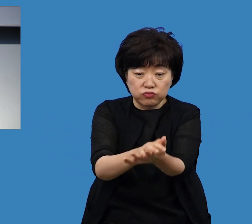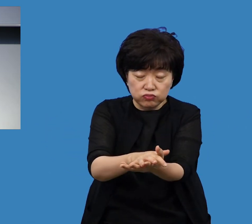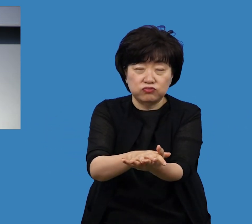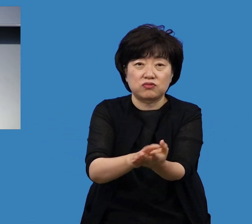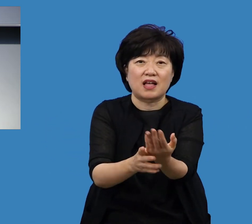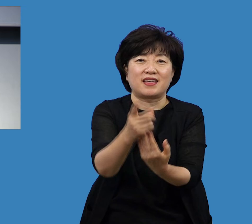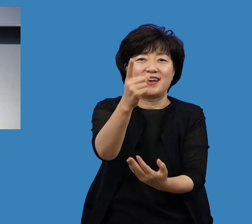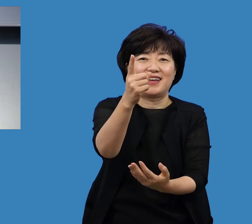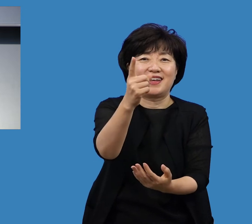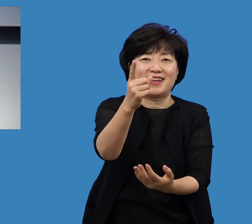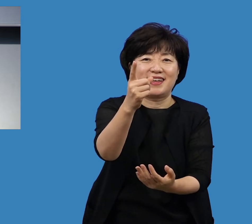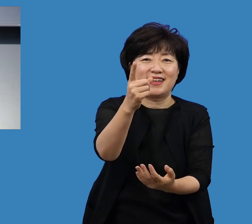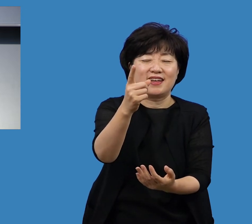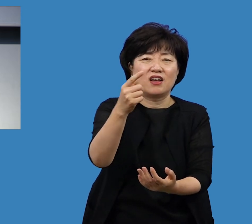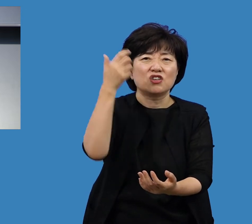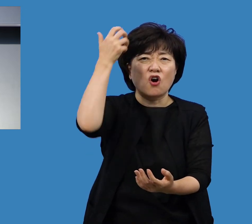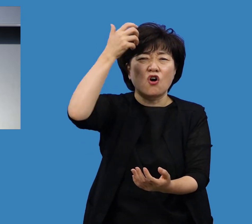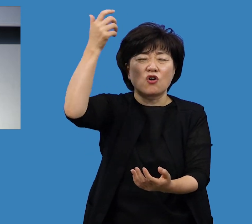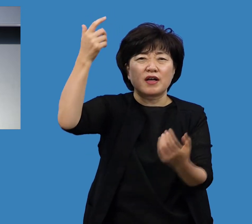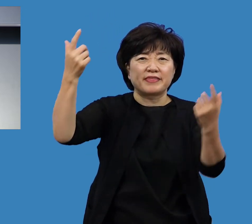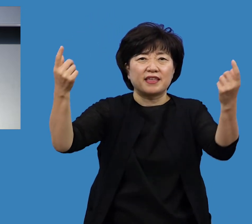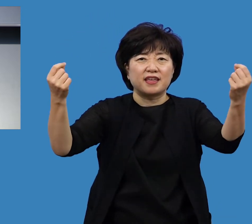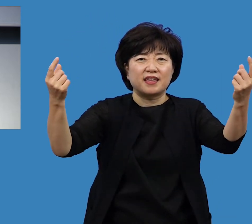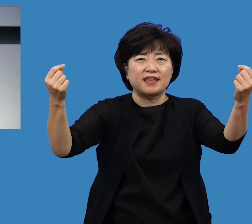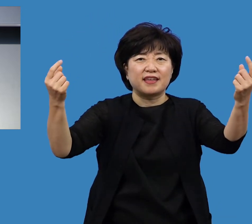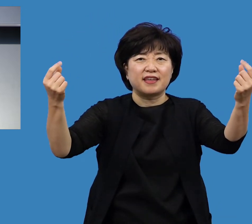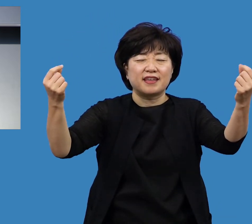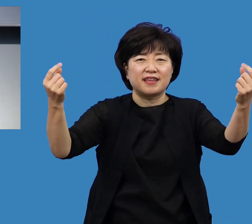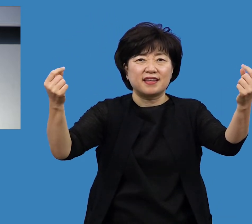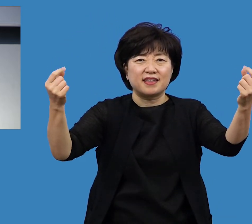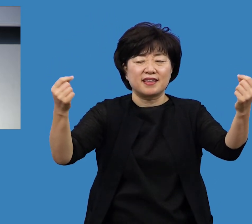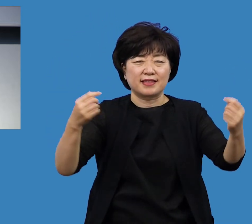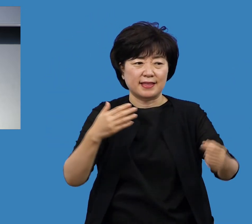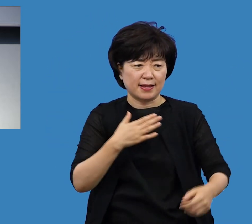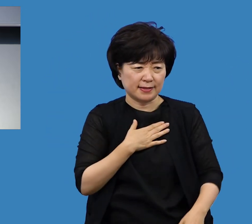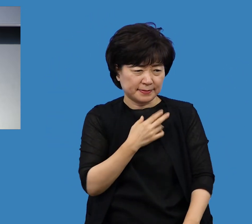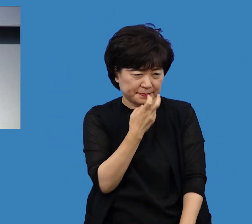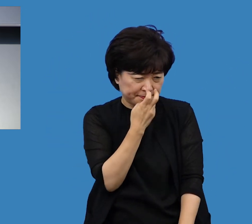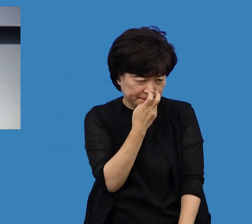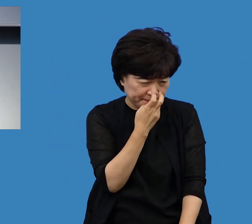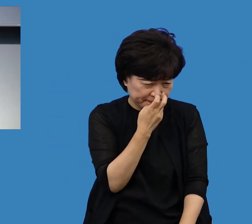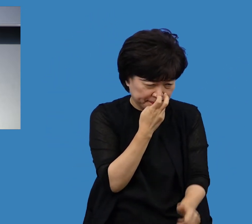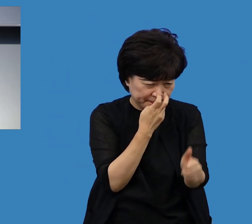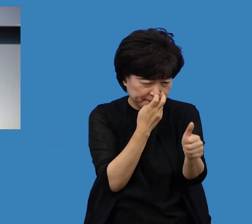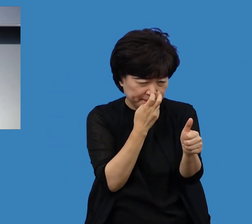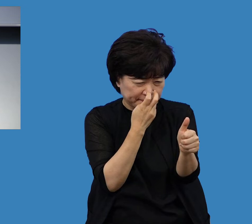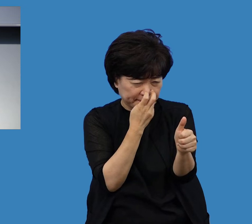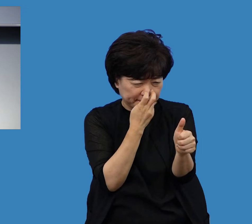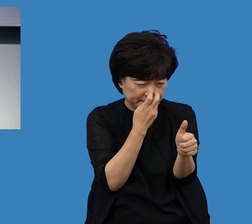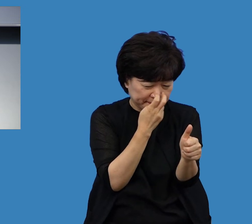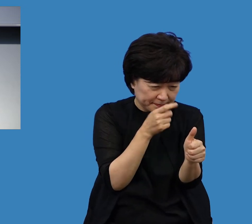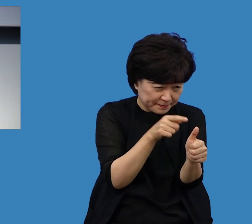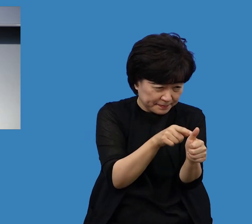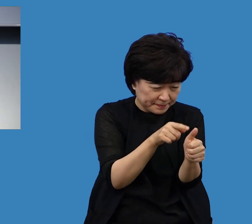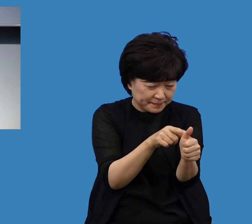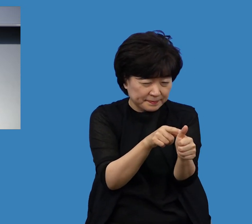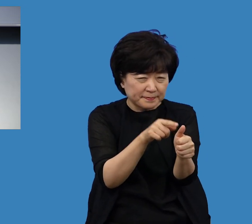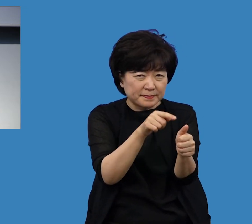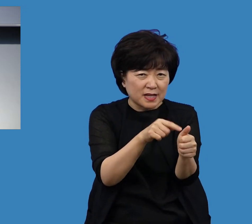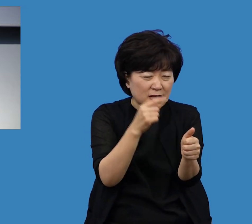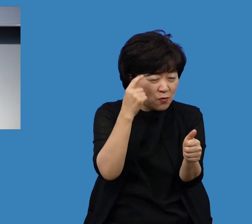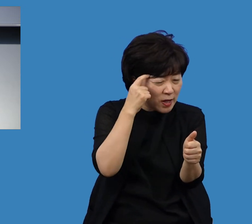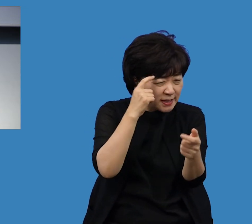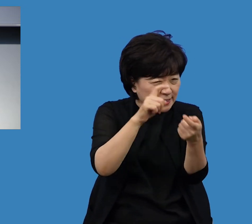돼버려요. 영이 마치 그런 거야. 계속 여러분들이 어떤 것을 의존하고 주목해서 보고 관심을